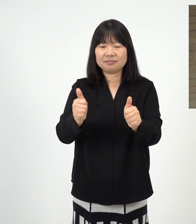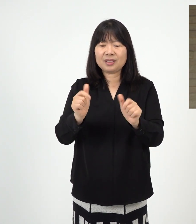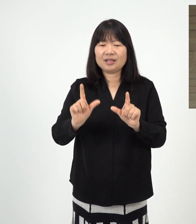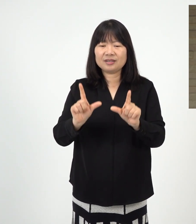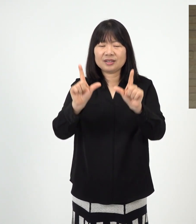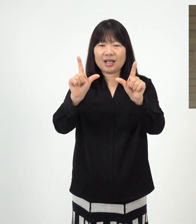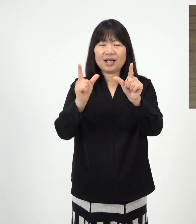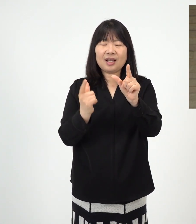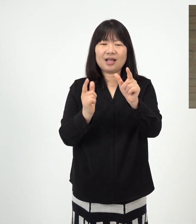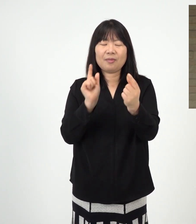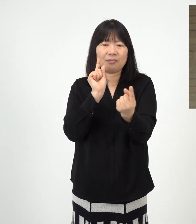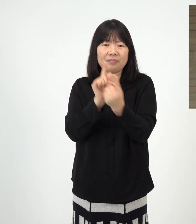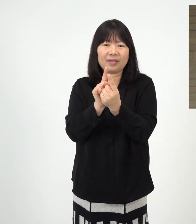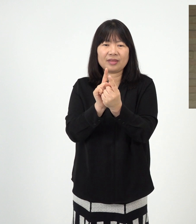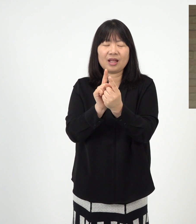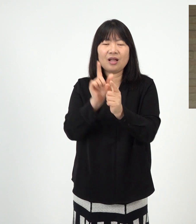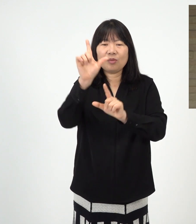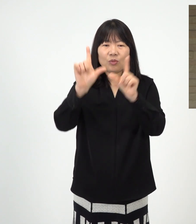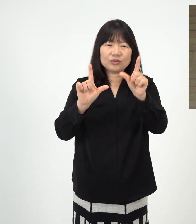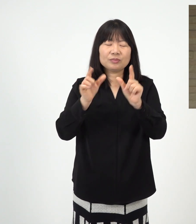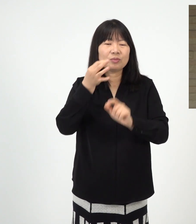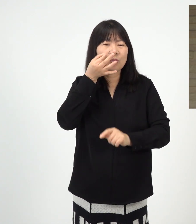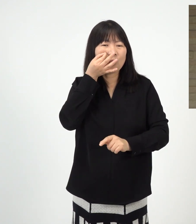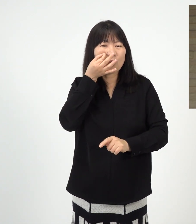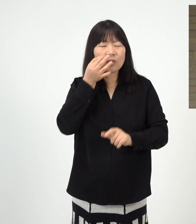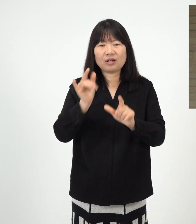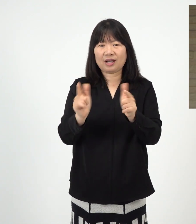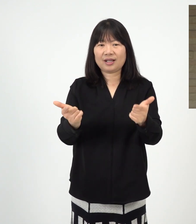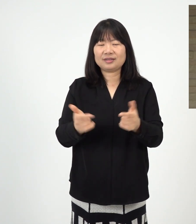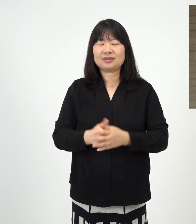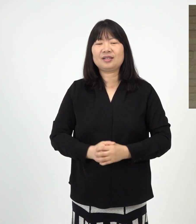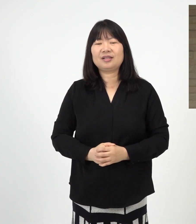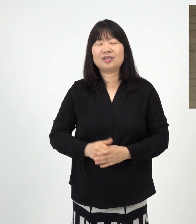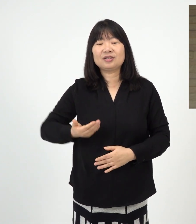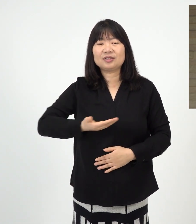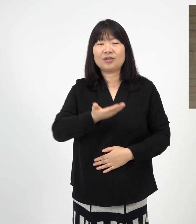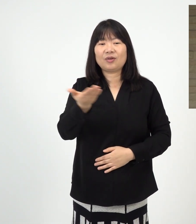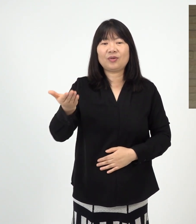날에 벌어질 일을 그려내고 있는 게 아닙니다. 자, 여러분,